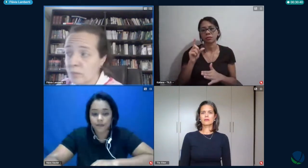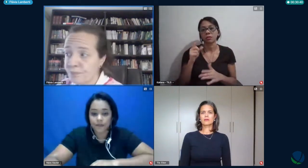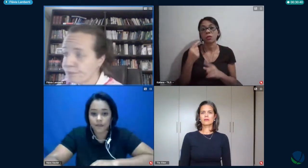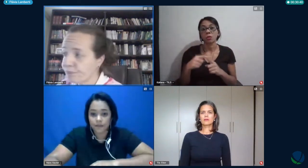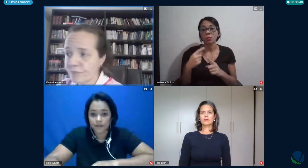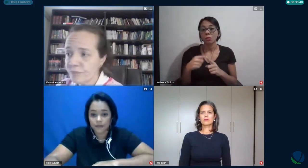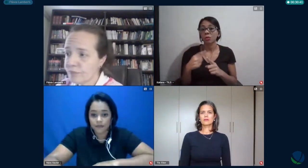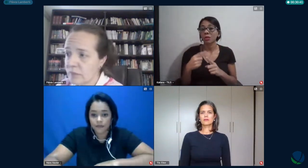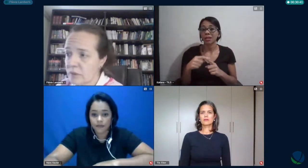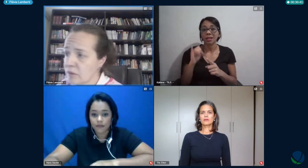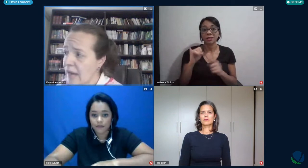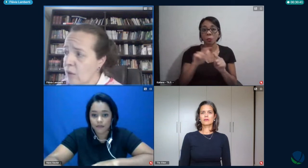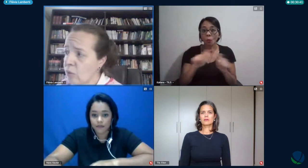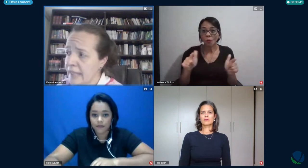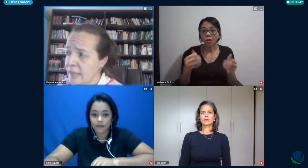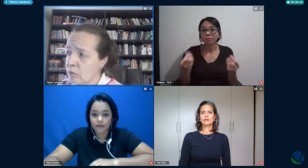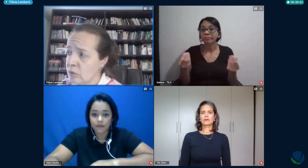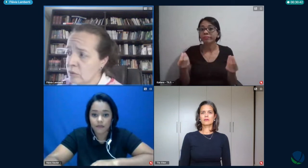senão,